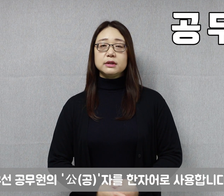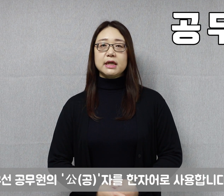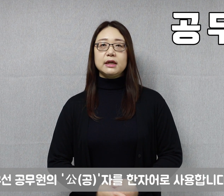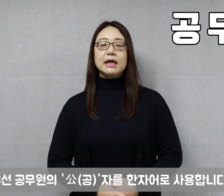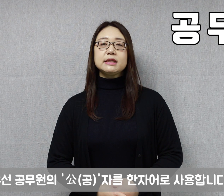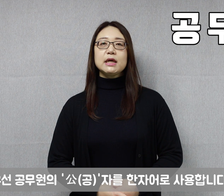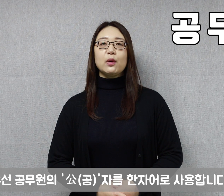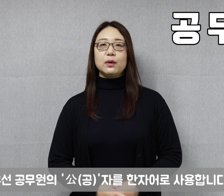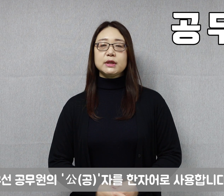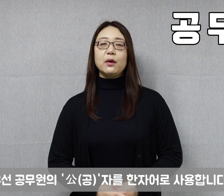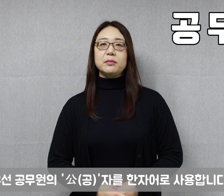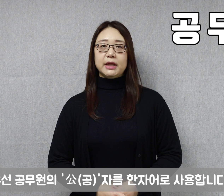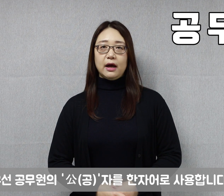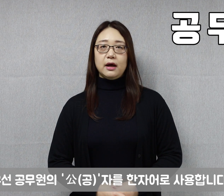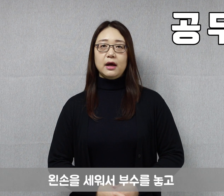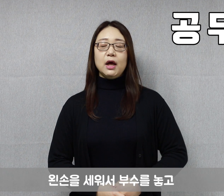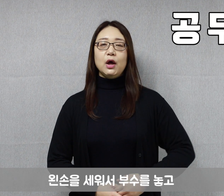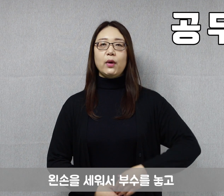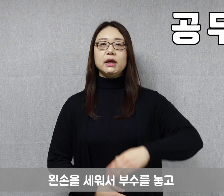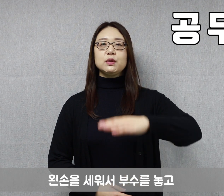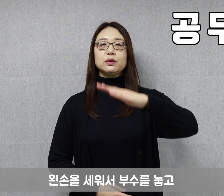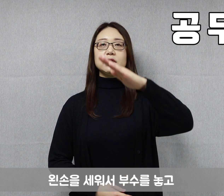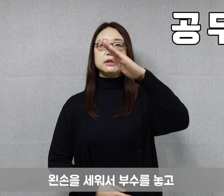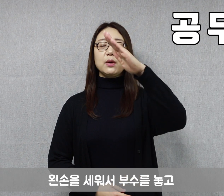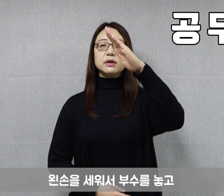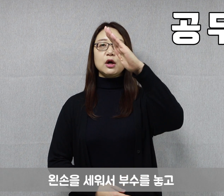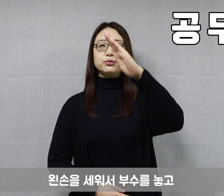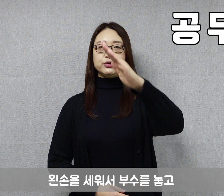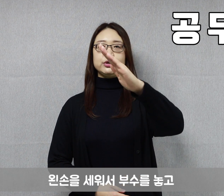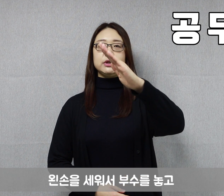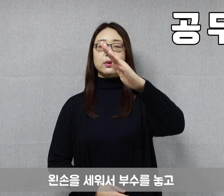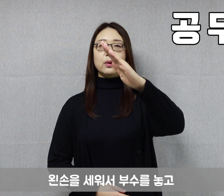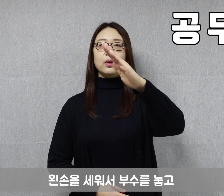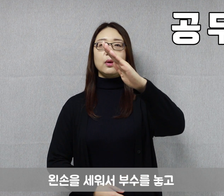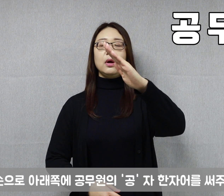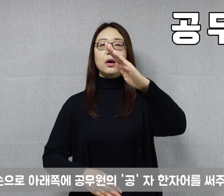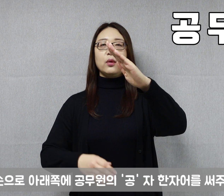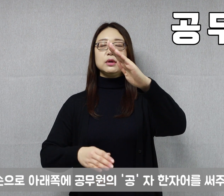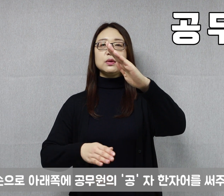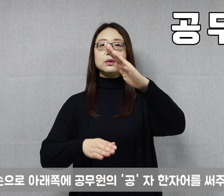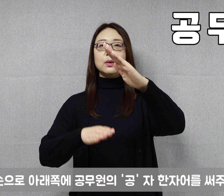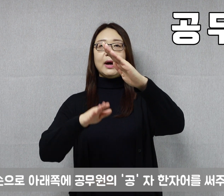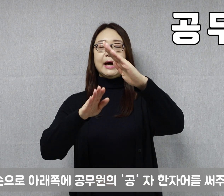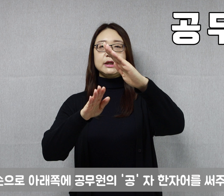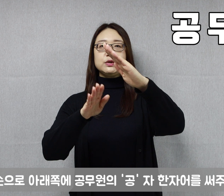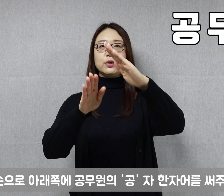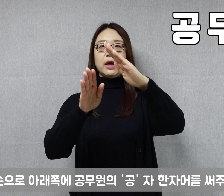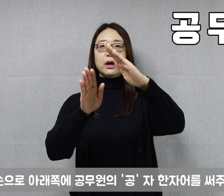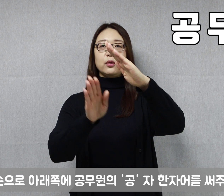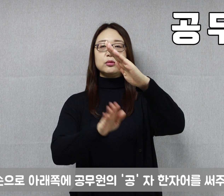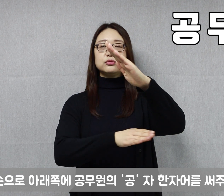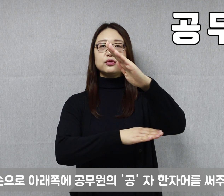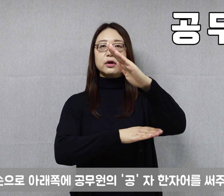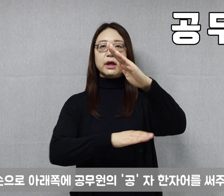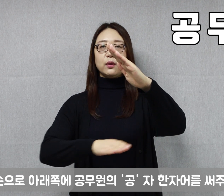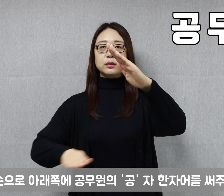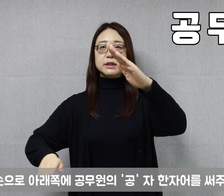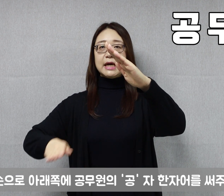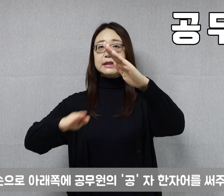공자를 한자어로 사용합니다. 왼손을 세워서 붓수를 놓고 오른손으로 아래쪽에 공무원의 공자